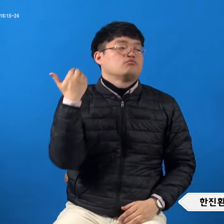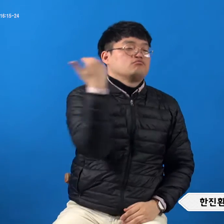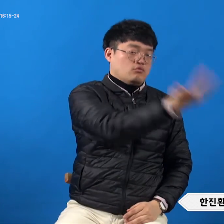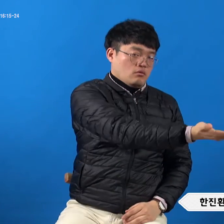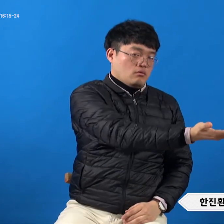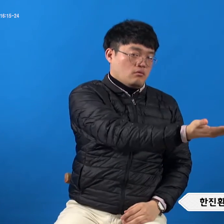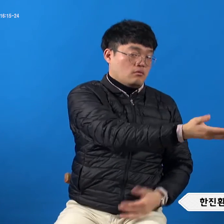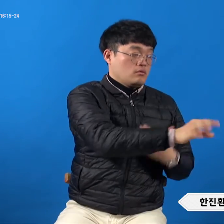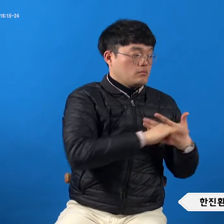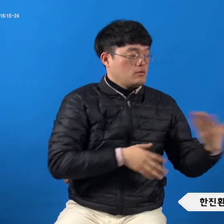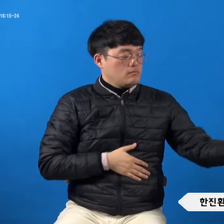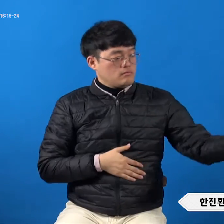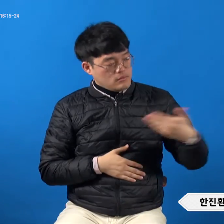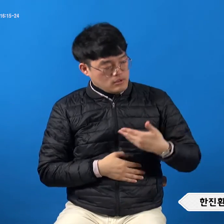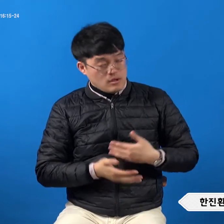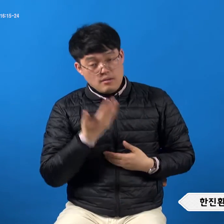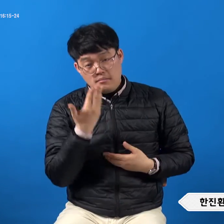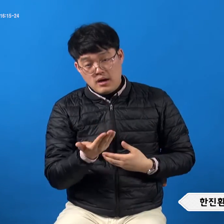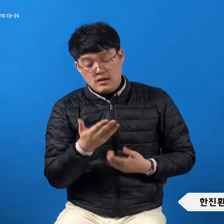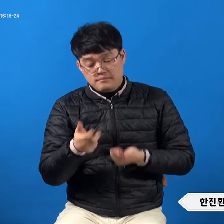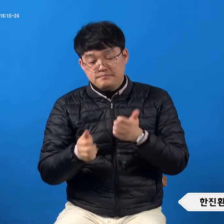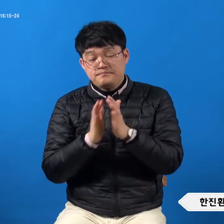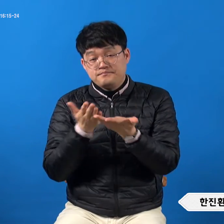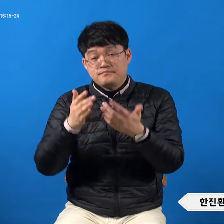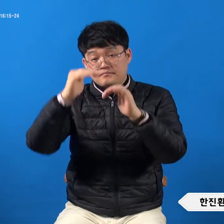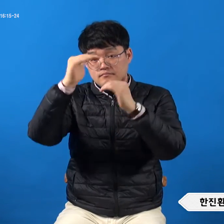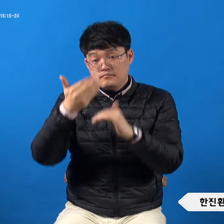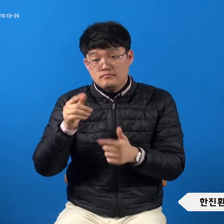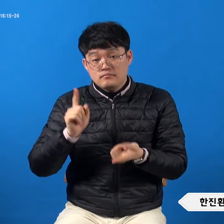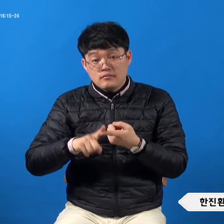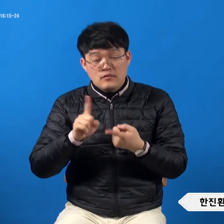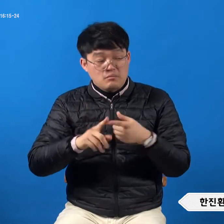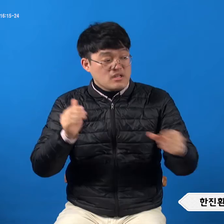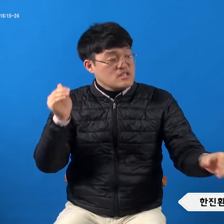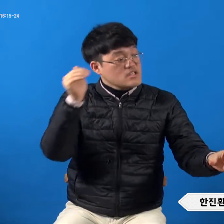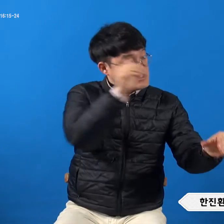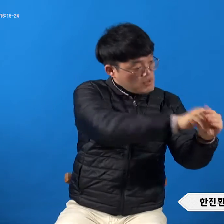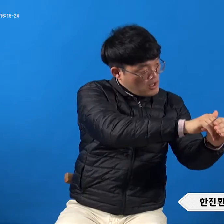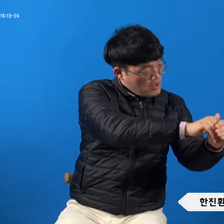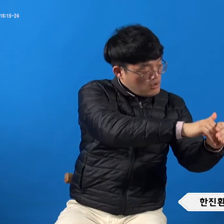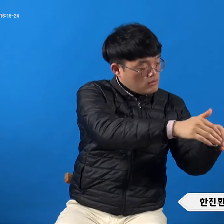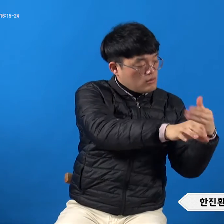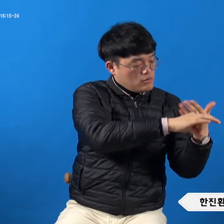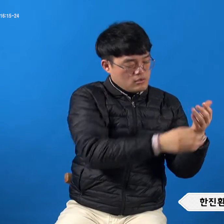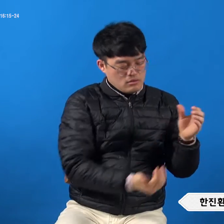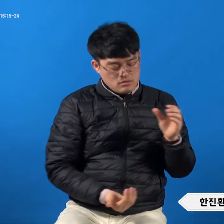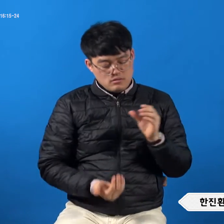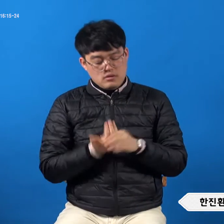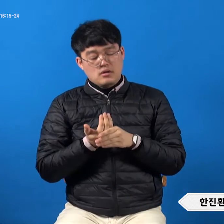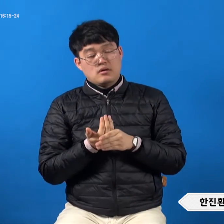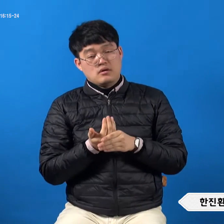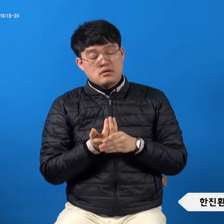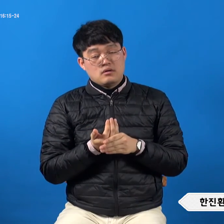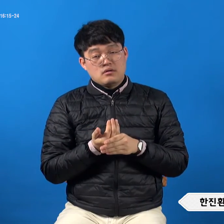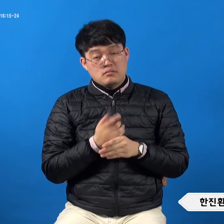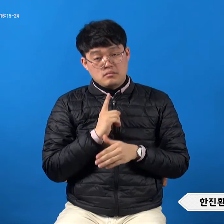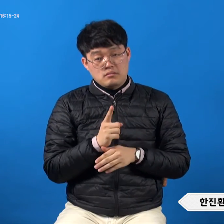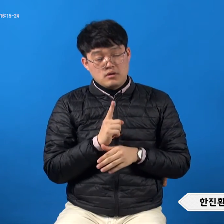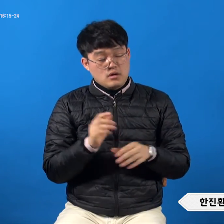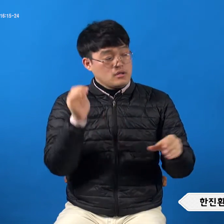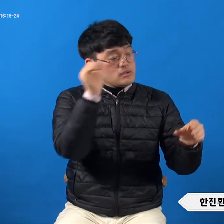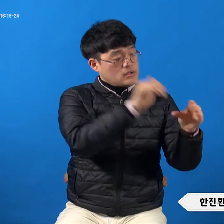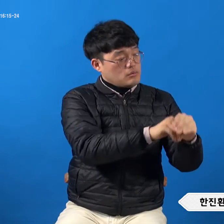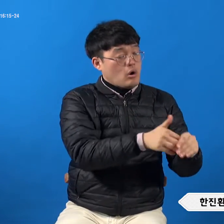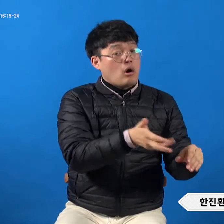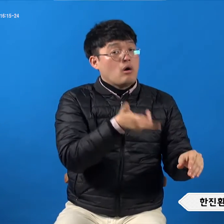그러면 take 하게 될 것입니다. 성경의 표현대로 하면 심은 대로 거둔다. 심지도 않고